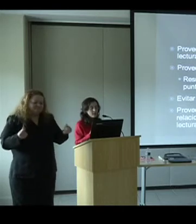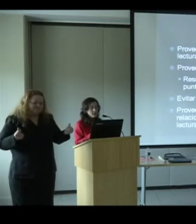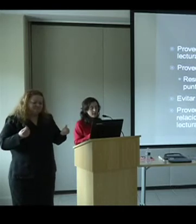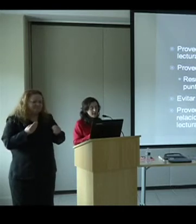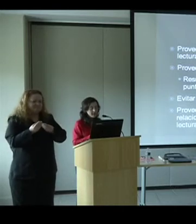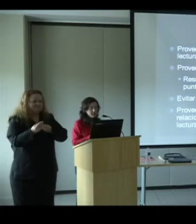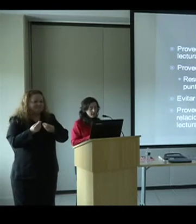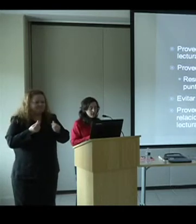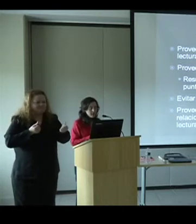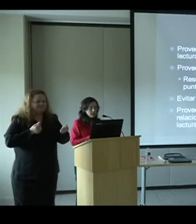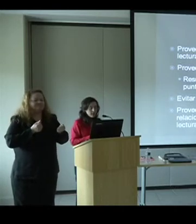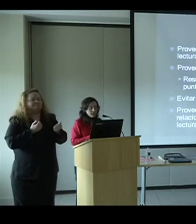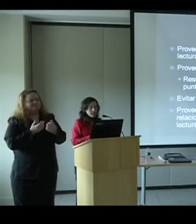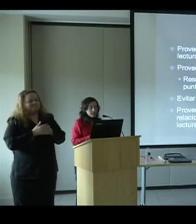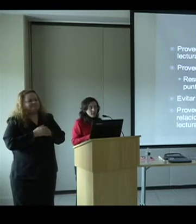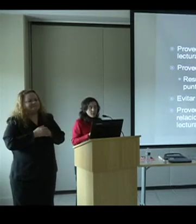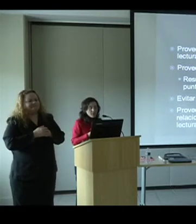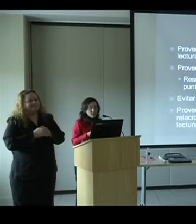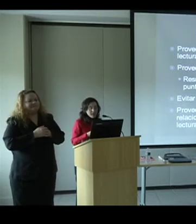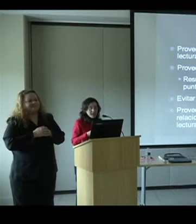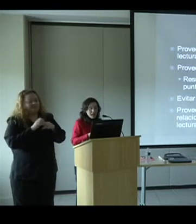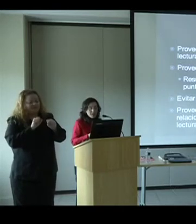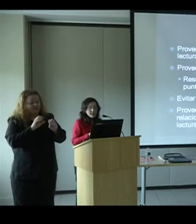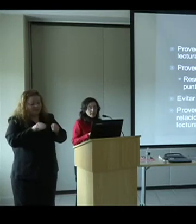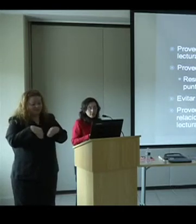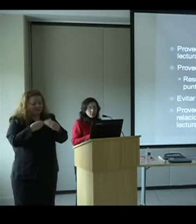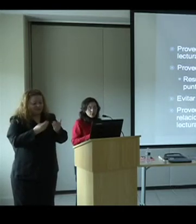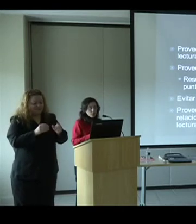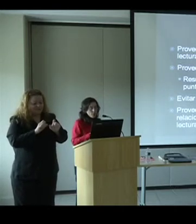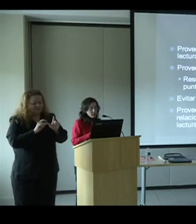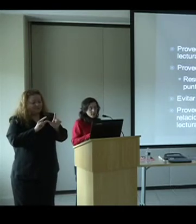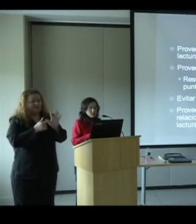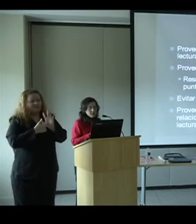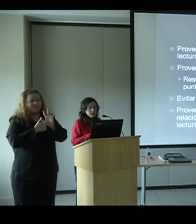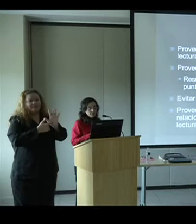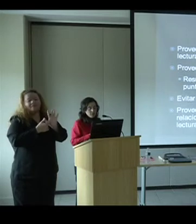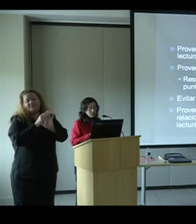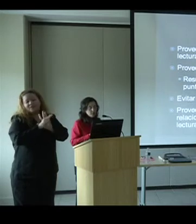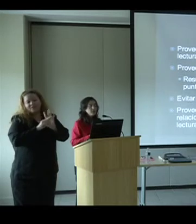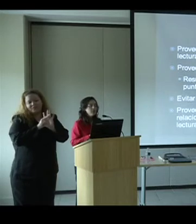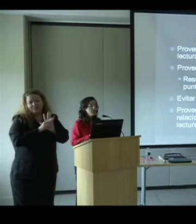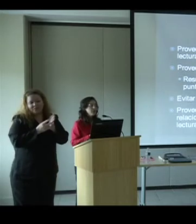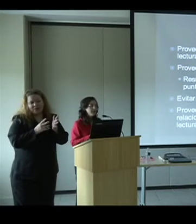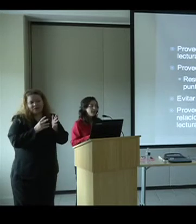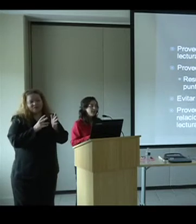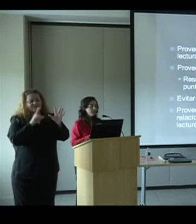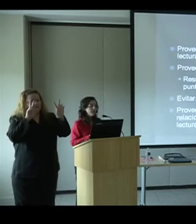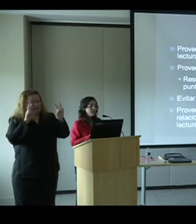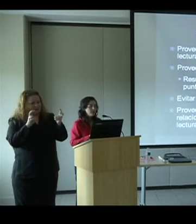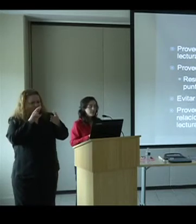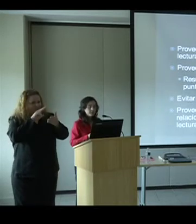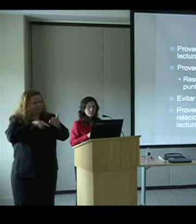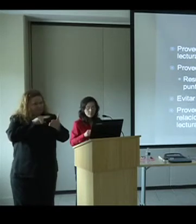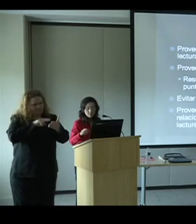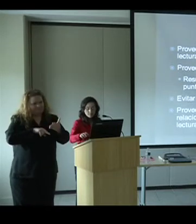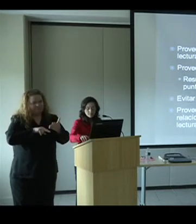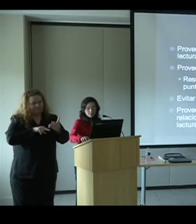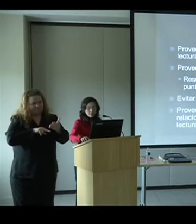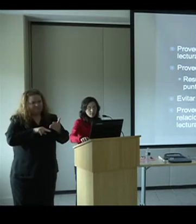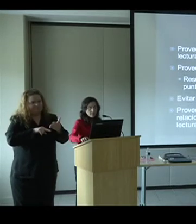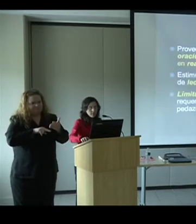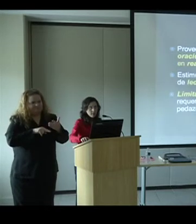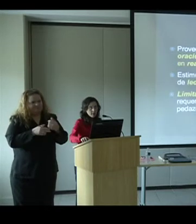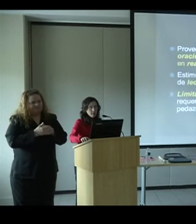lee en voz alta se le pueden proveer láminas fotos o vídeos relacionados al contenido de la lectura